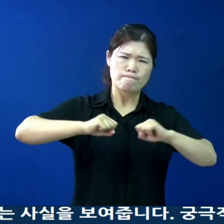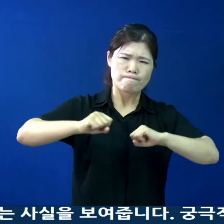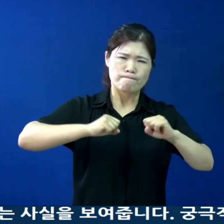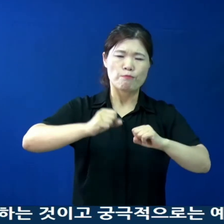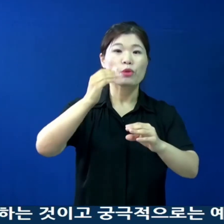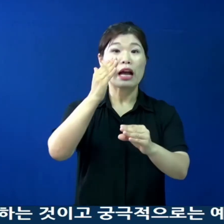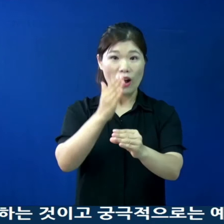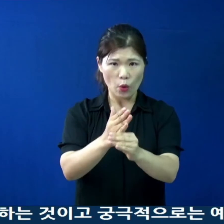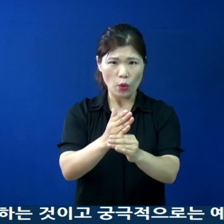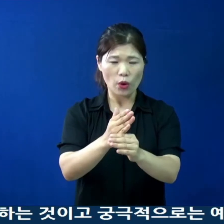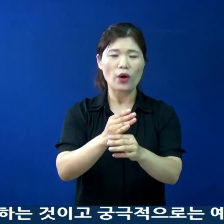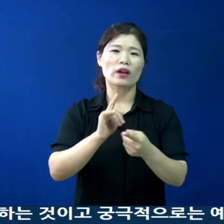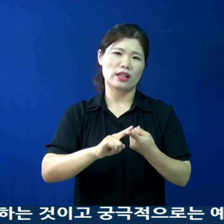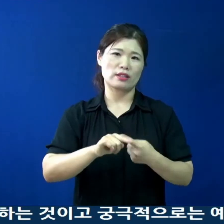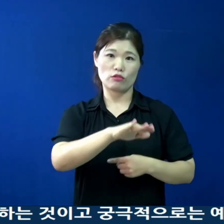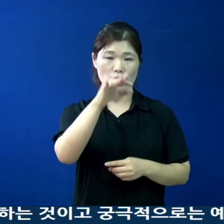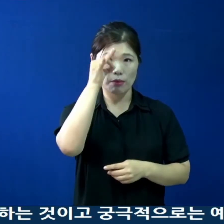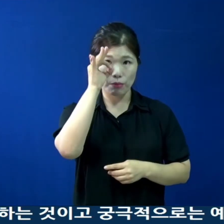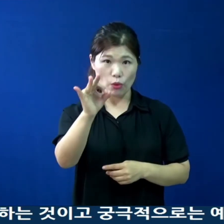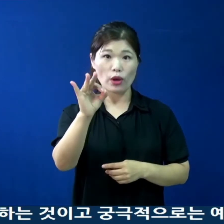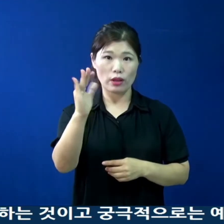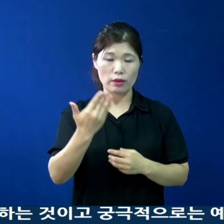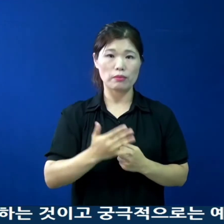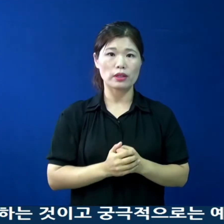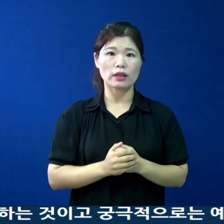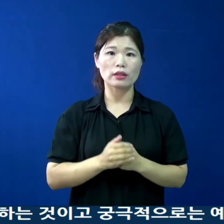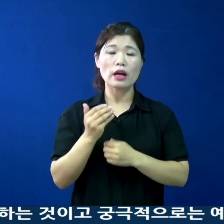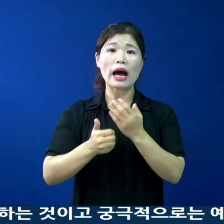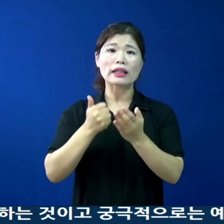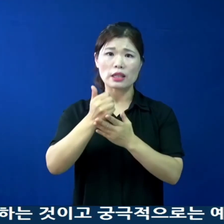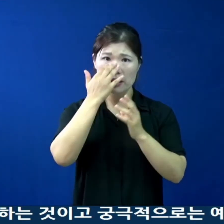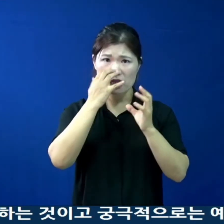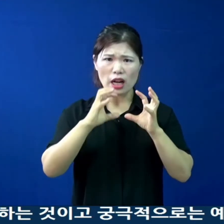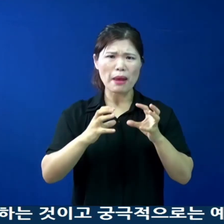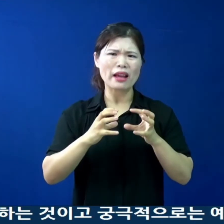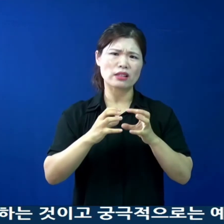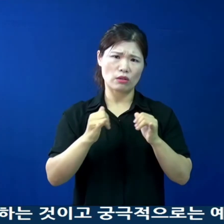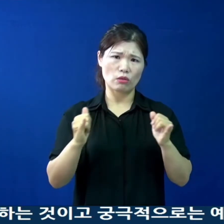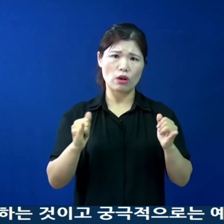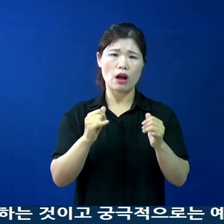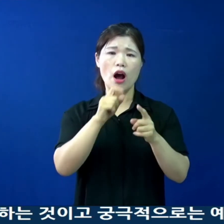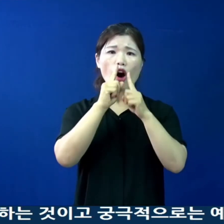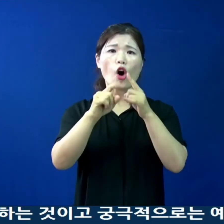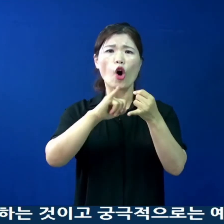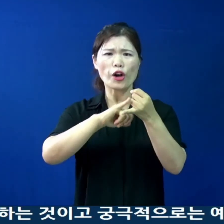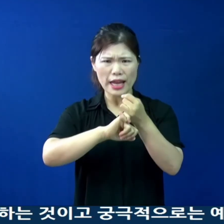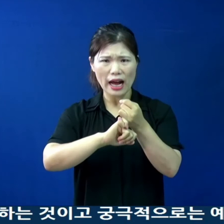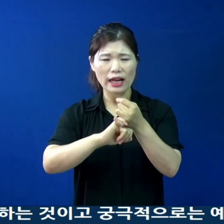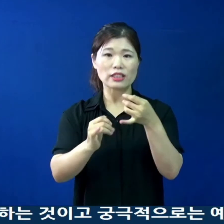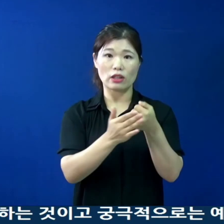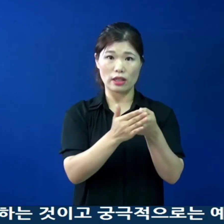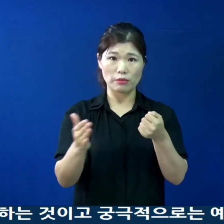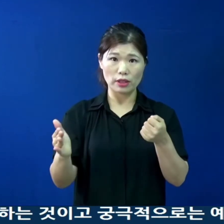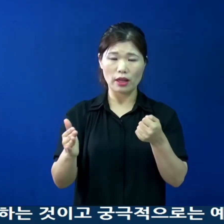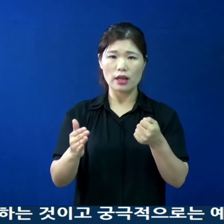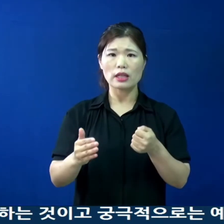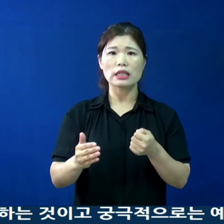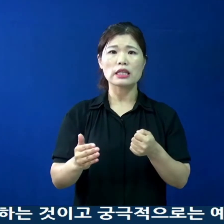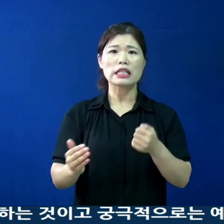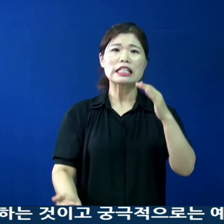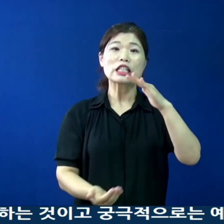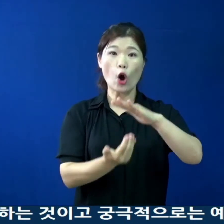입증하고 계심을 우리가 볼 수 있습니다. 하나님은 이스라엘 백성과 언약하신 분이시기에 그